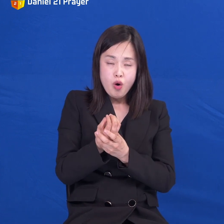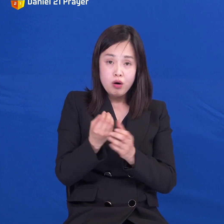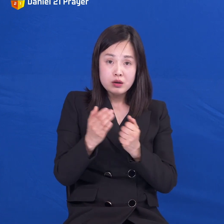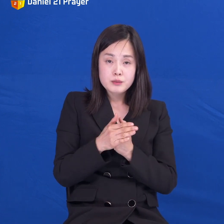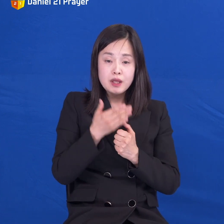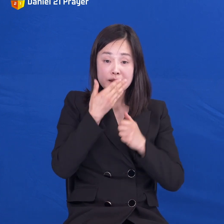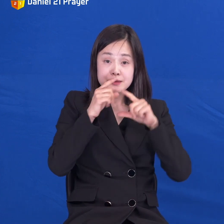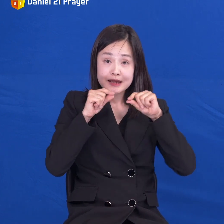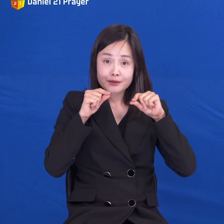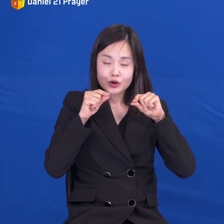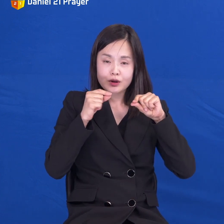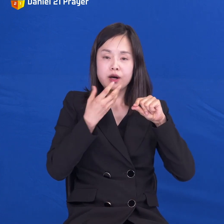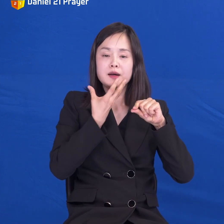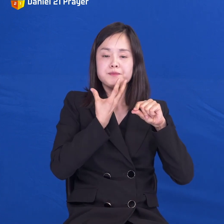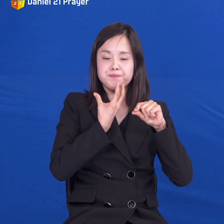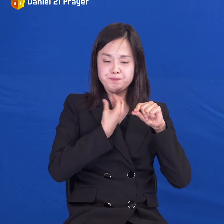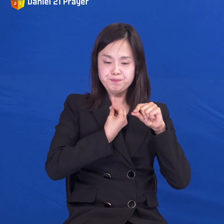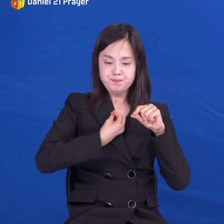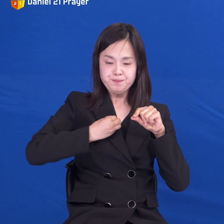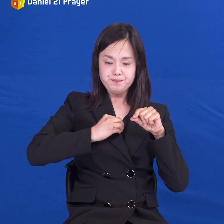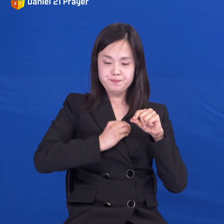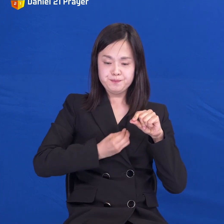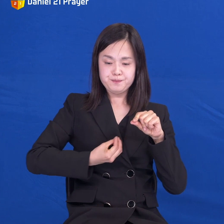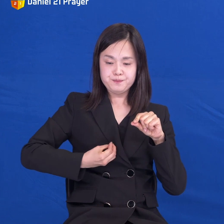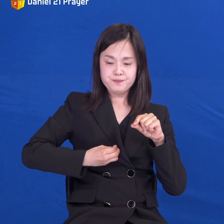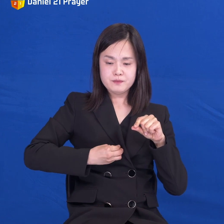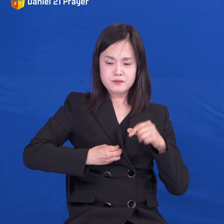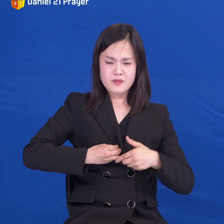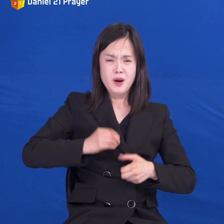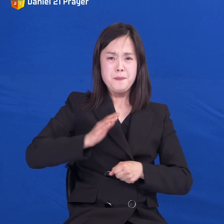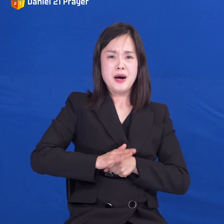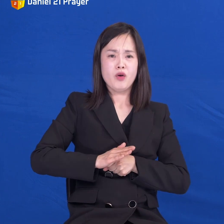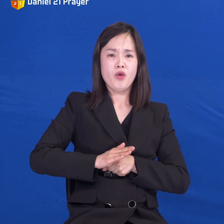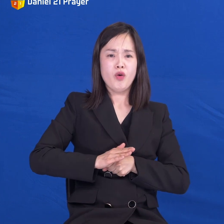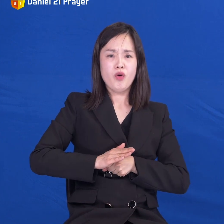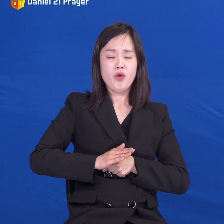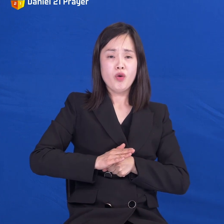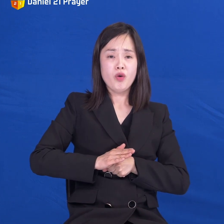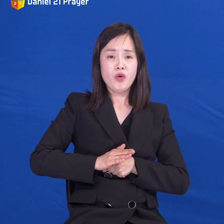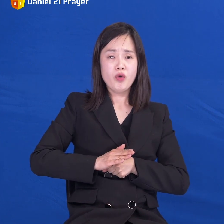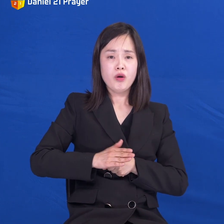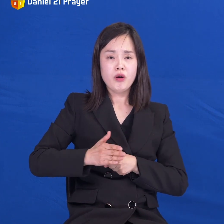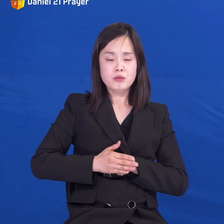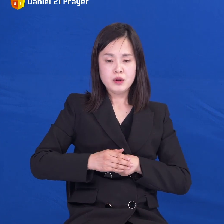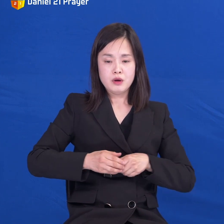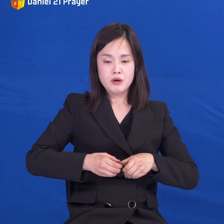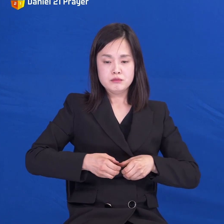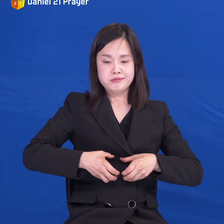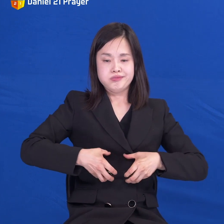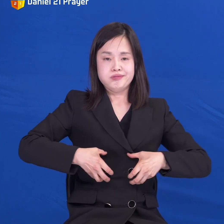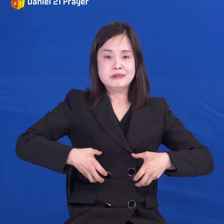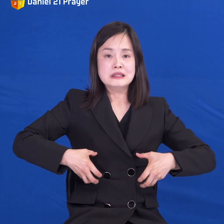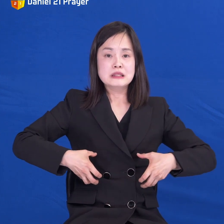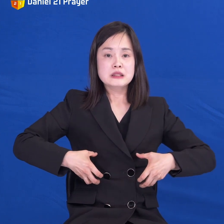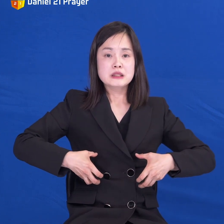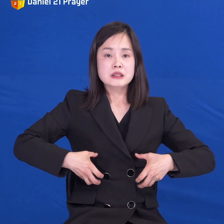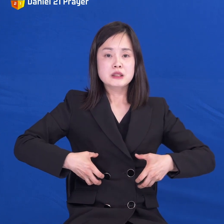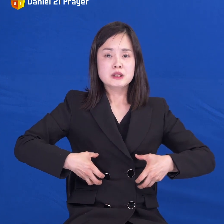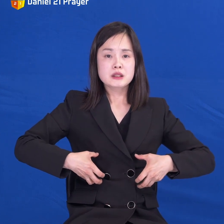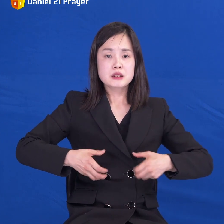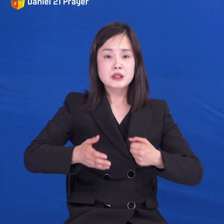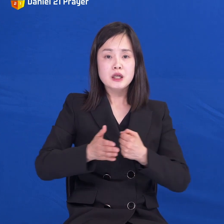거예요. 장파일이 오는 거예요. 그래서 응급으로 배를 30을 가르고 나의